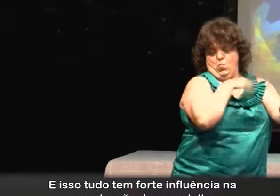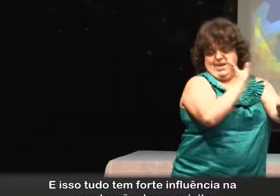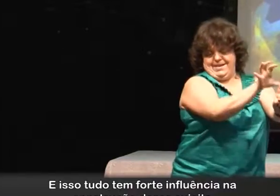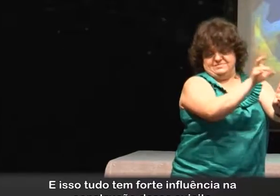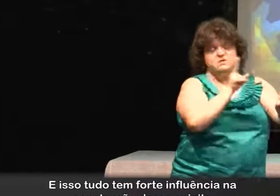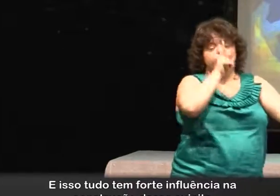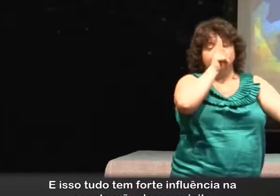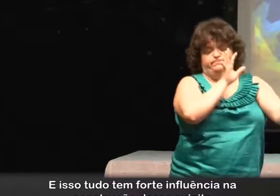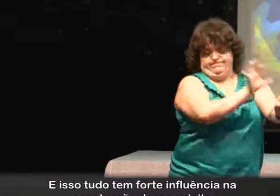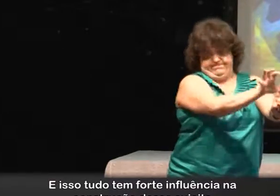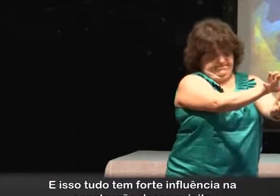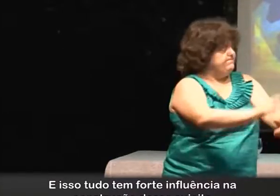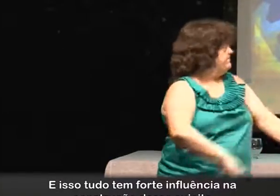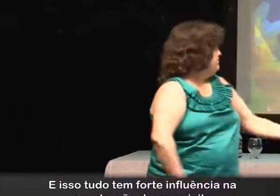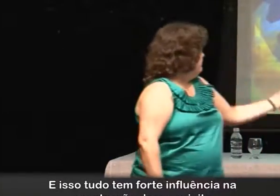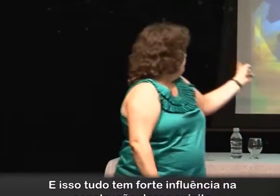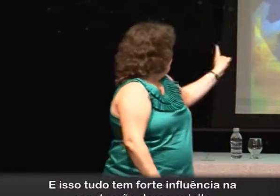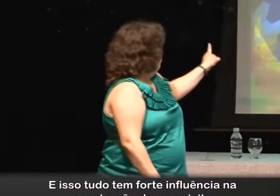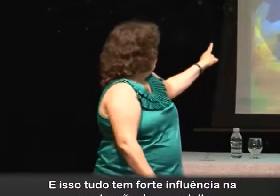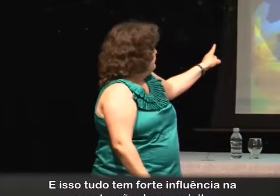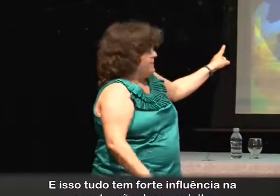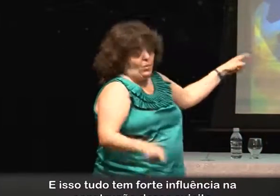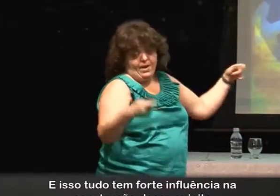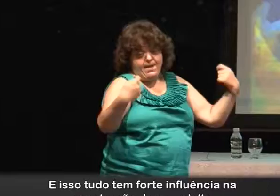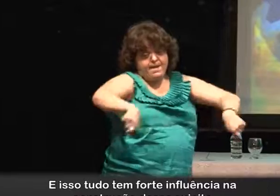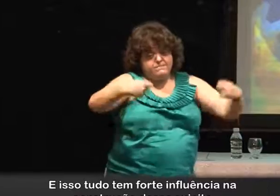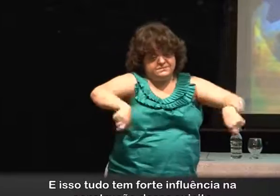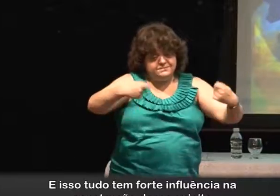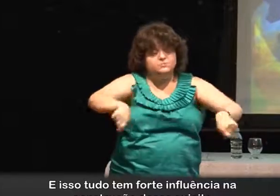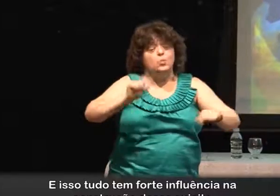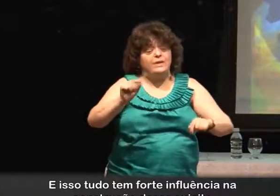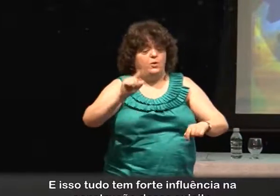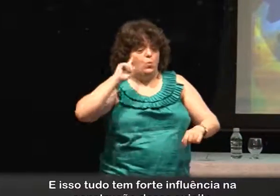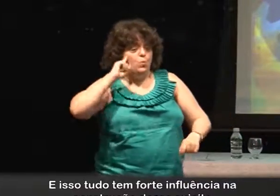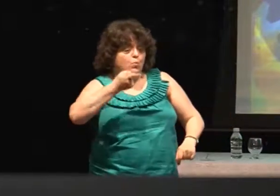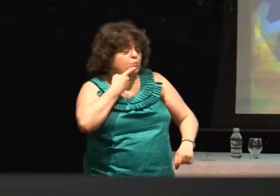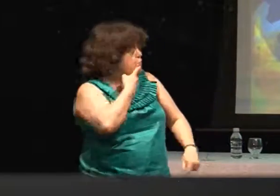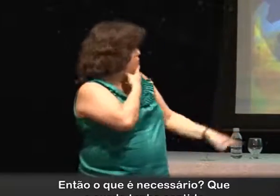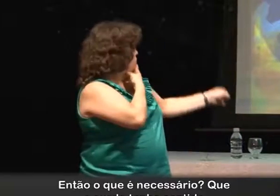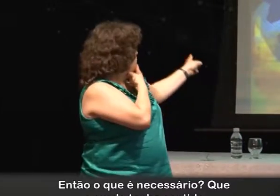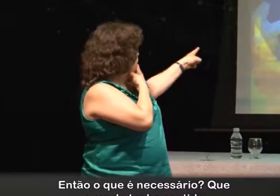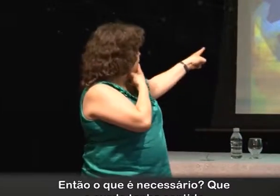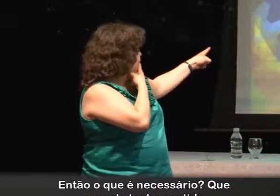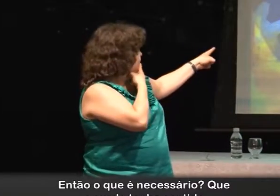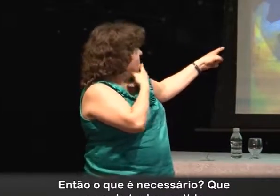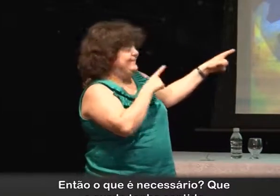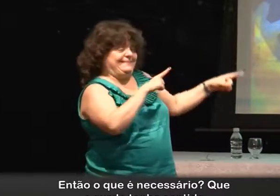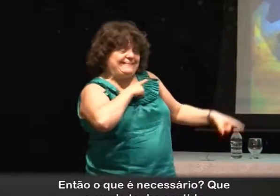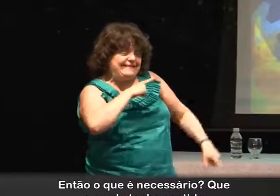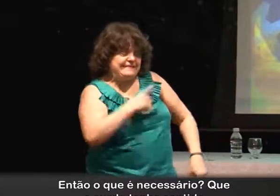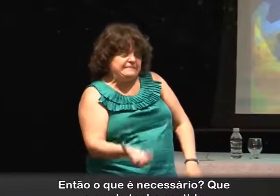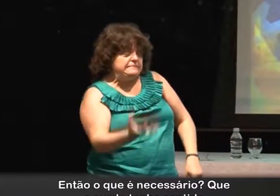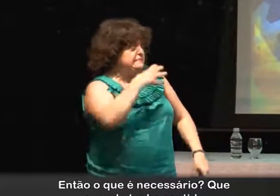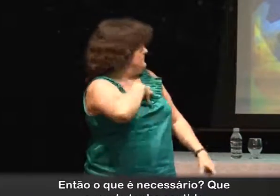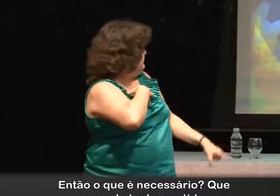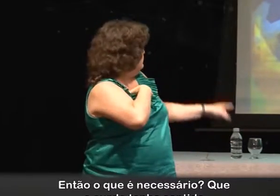Isso tudo tem forte influência, né, na construção desse sujeito. Então, aqui é necessário que o